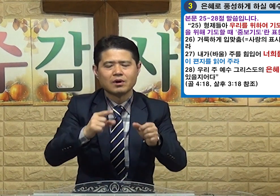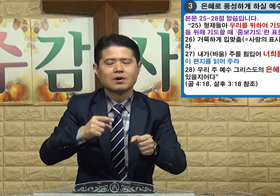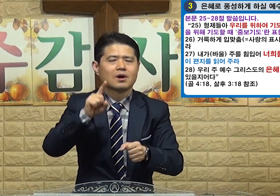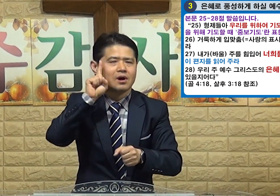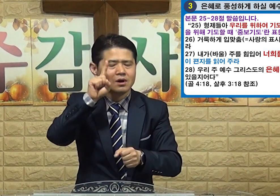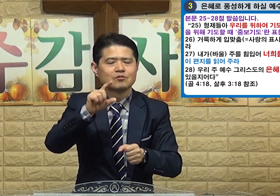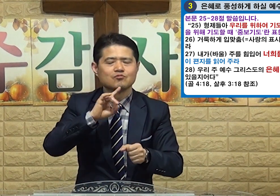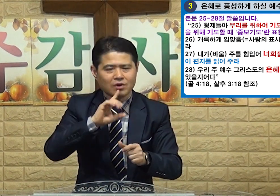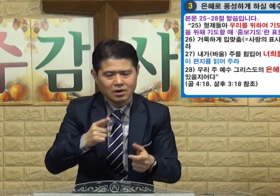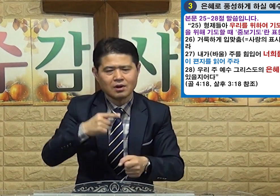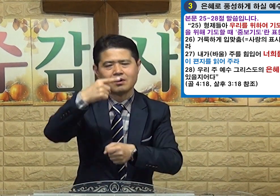항상 주 안에서